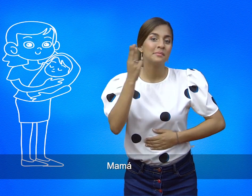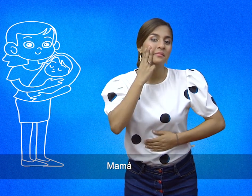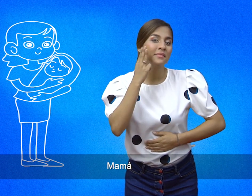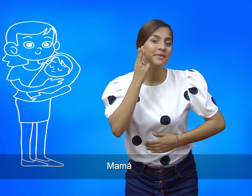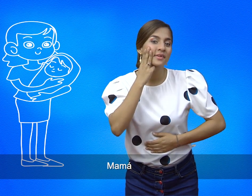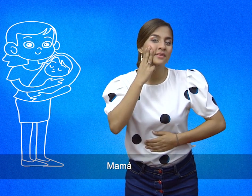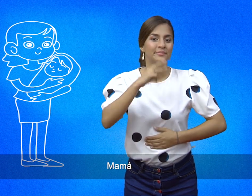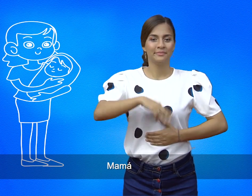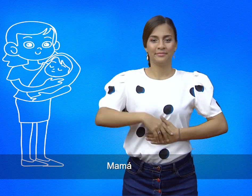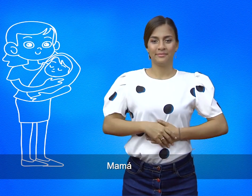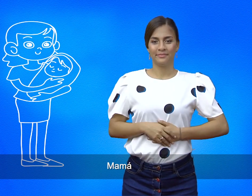Mamá.